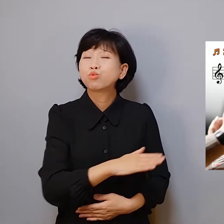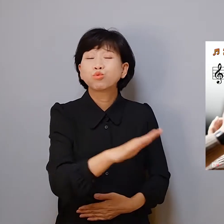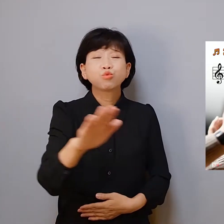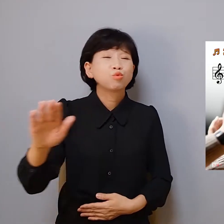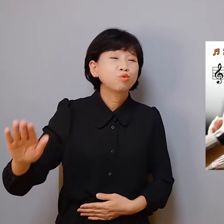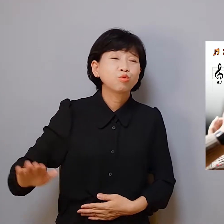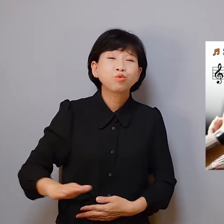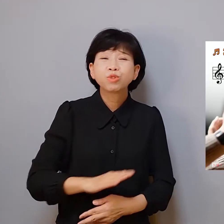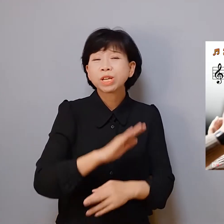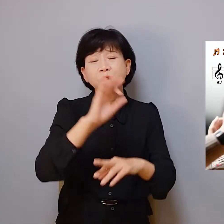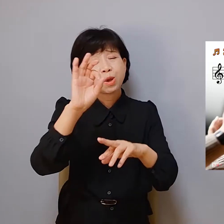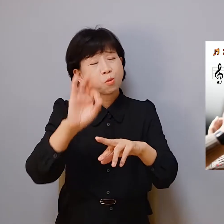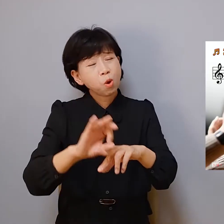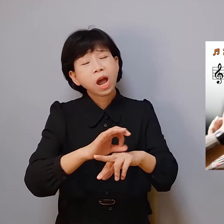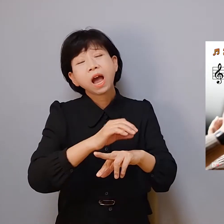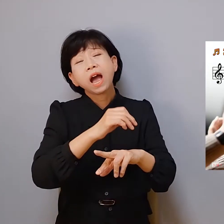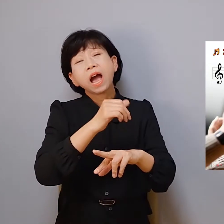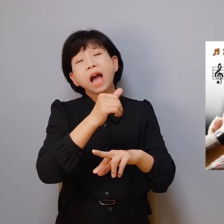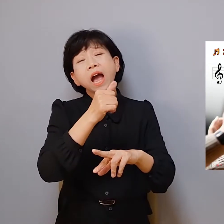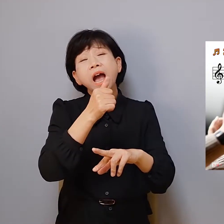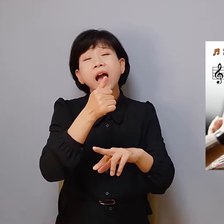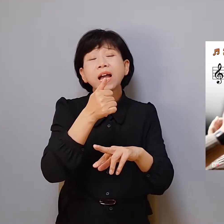주님은 우리